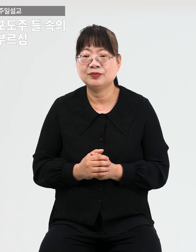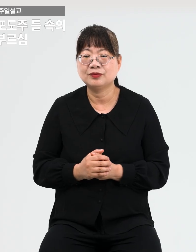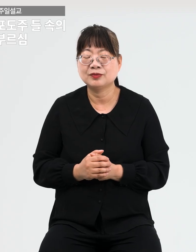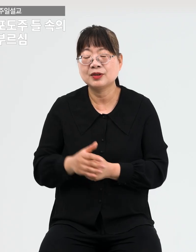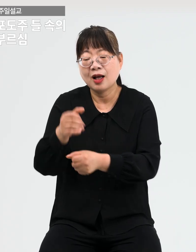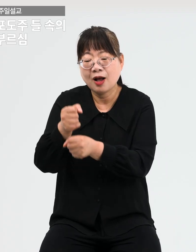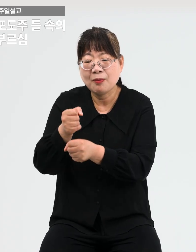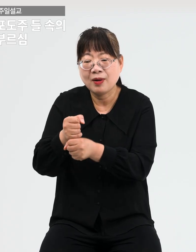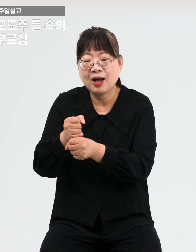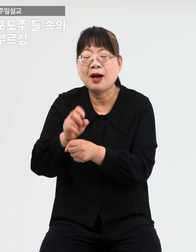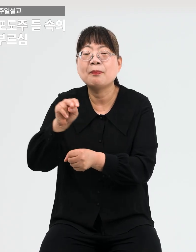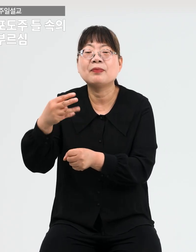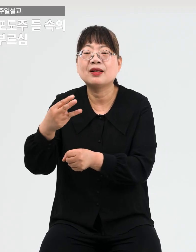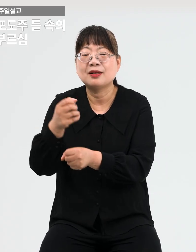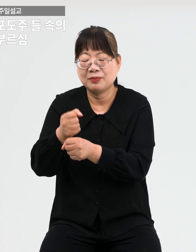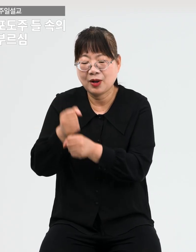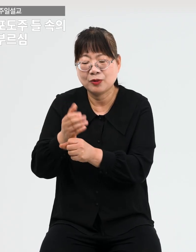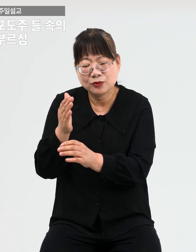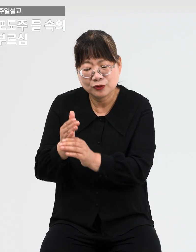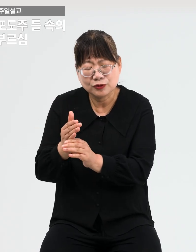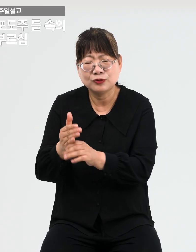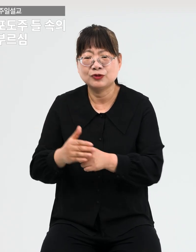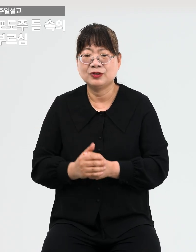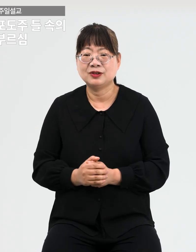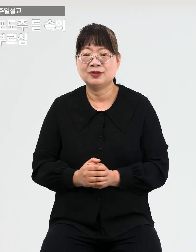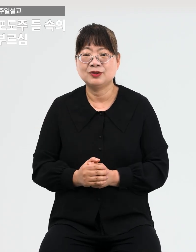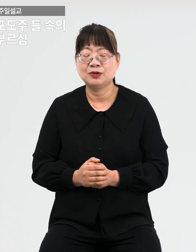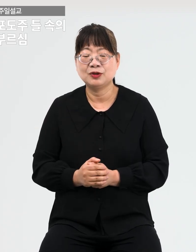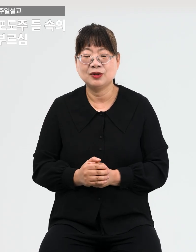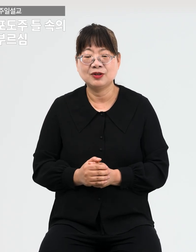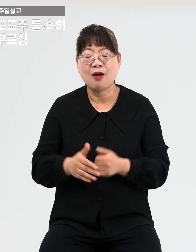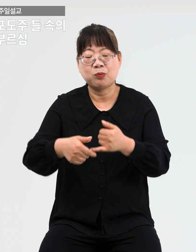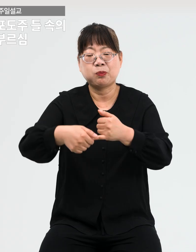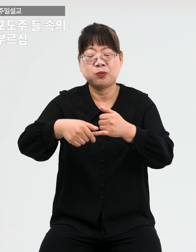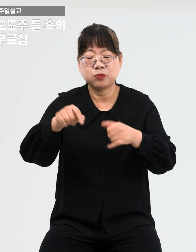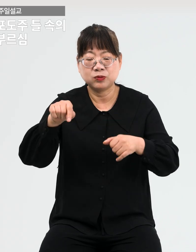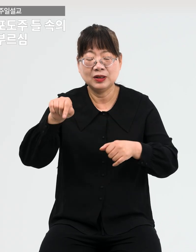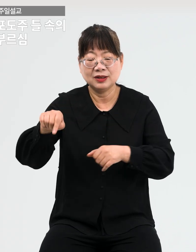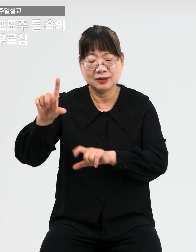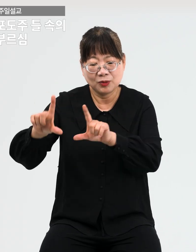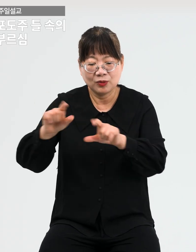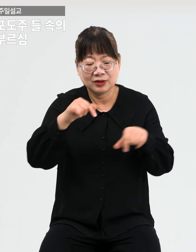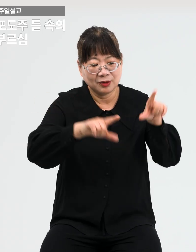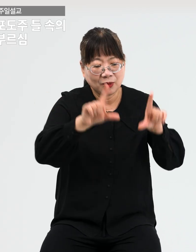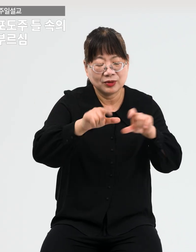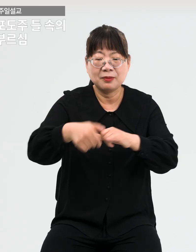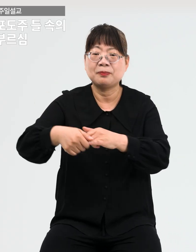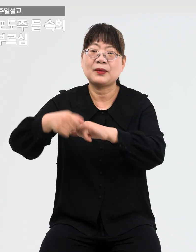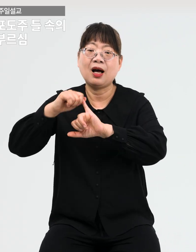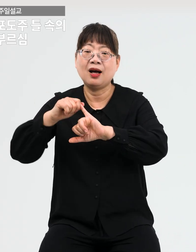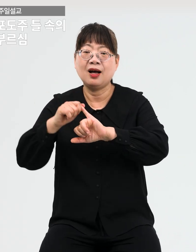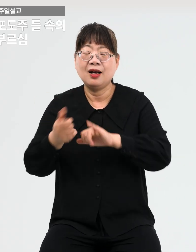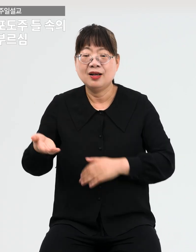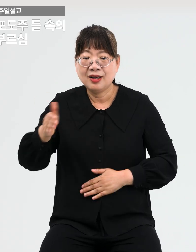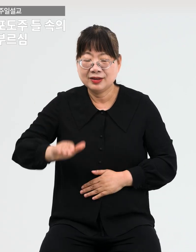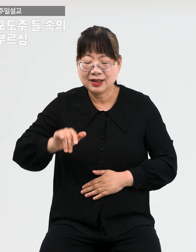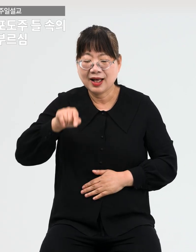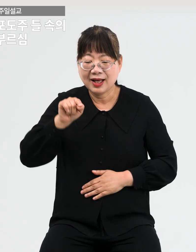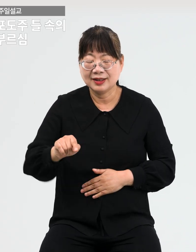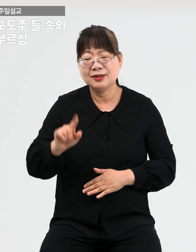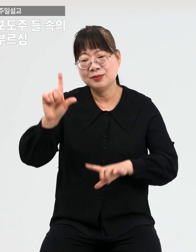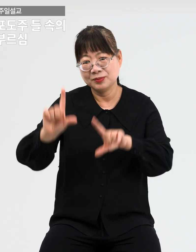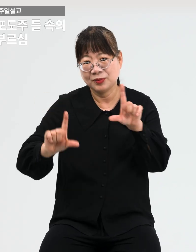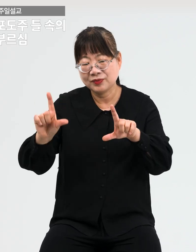타작을 하고 있는 거예요. 얼마나 언밸런스입니까? 그런데 이 언밸런스한 한 컷짜리의